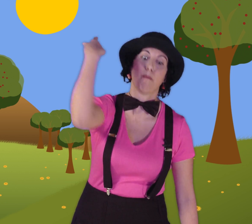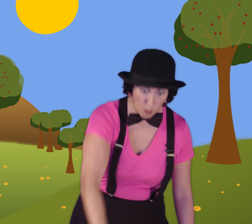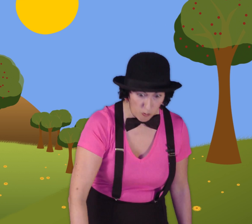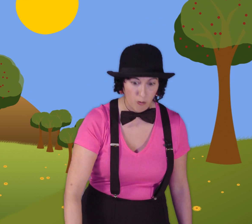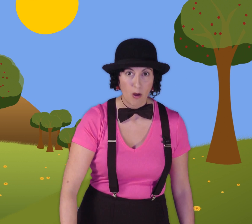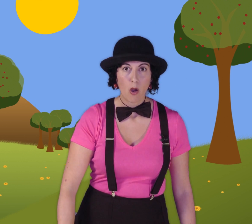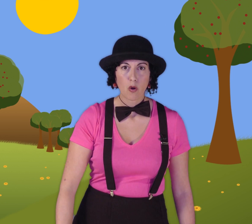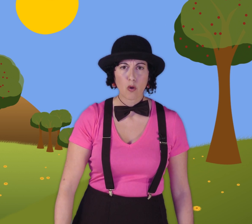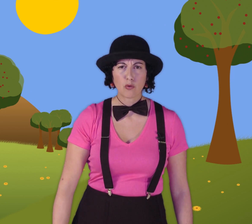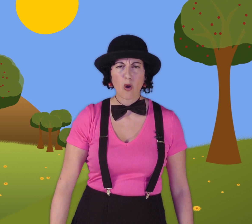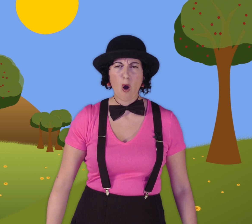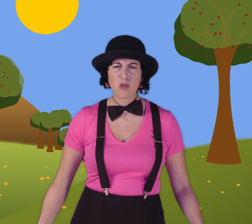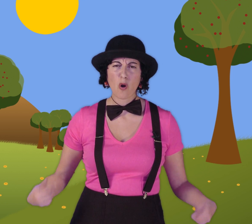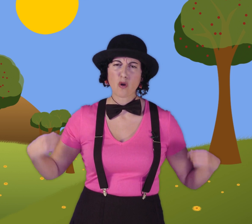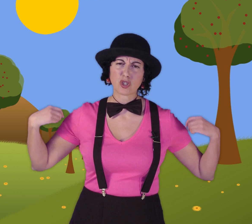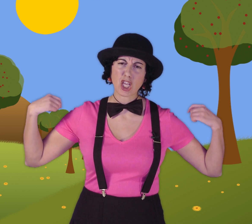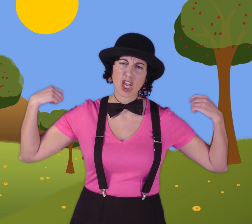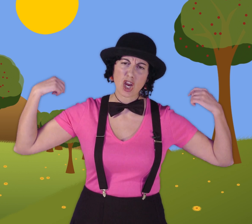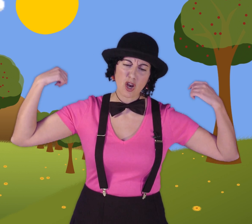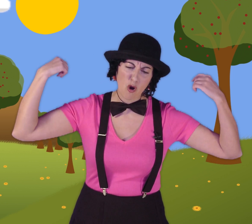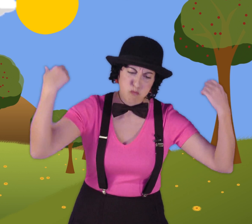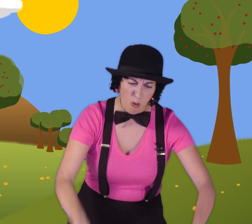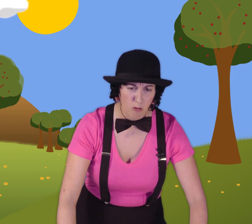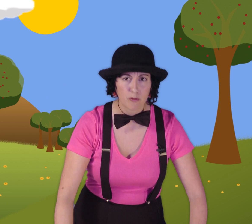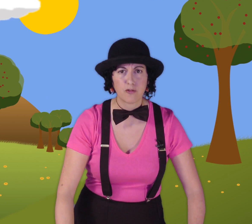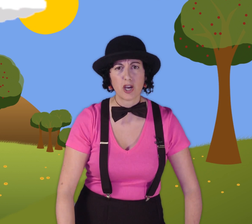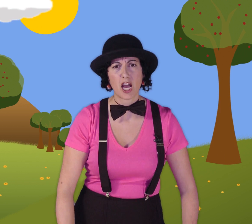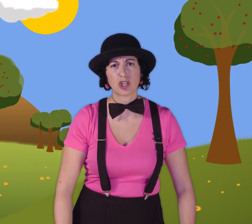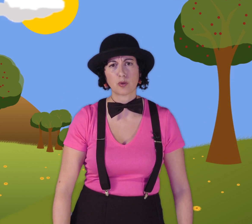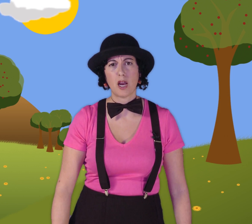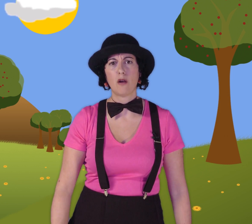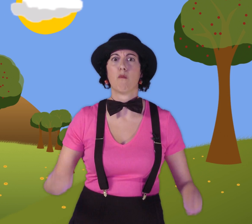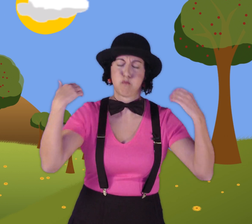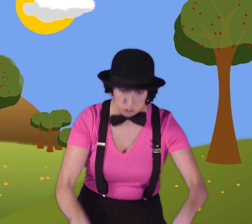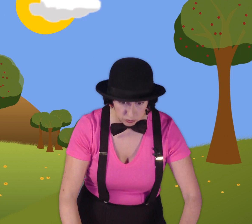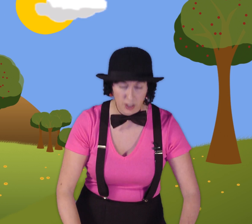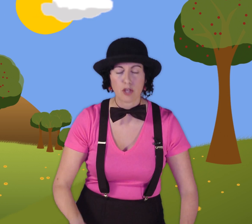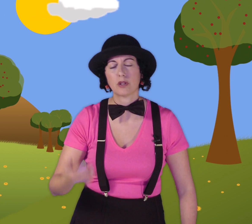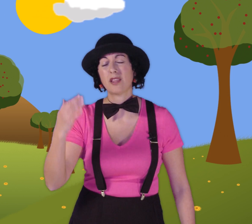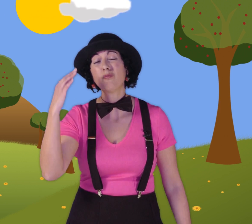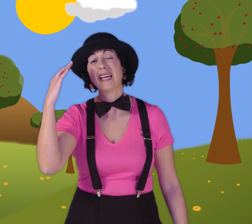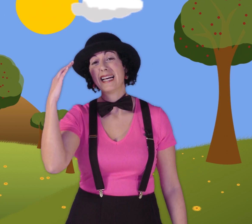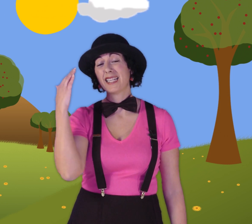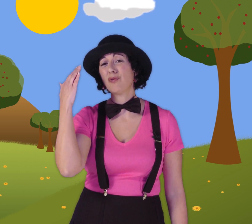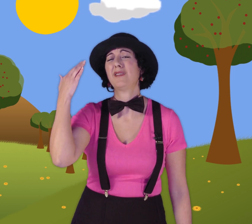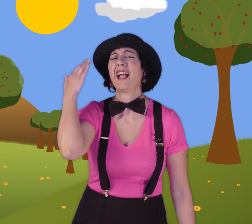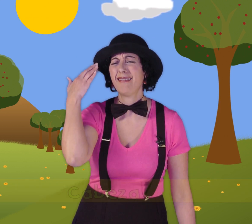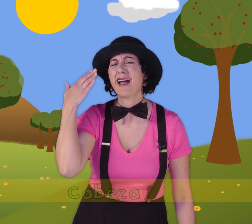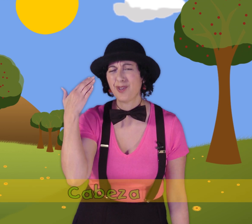¡Catapum! Con todos los kilos, ¡pum! Fue al suelo, ¡pum! Se cayó, se hizo tal daño en